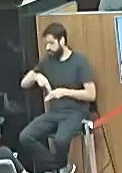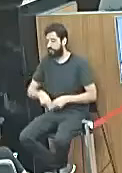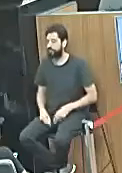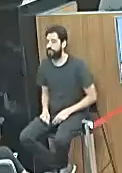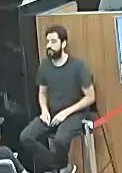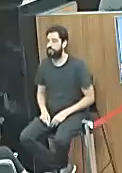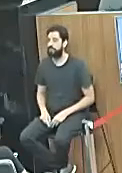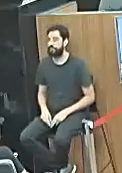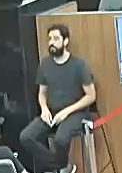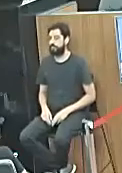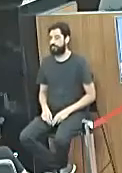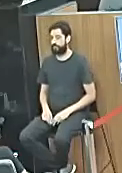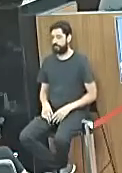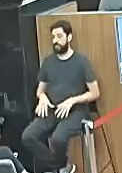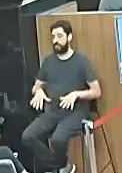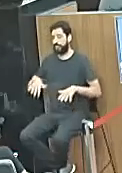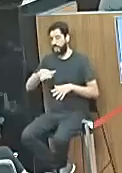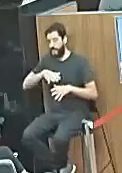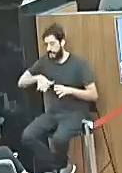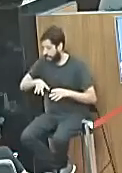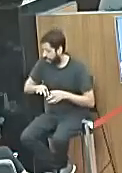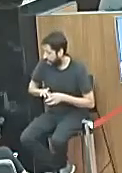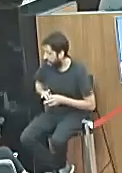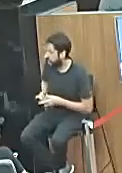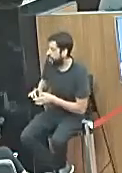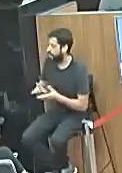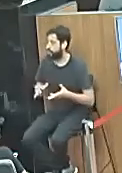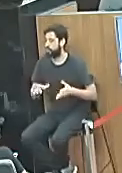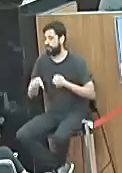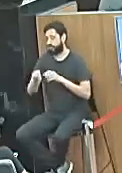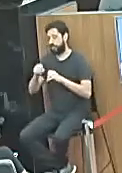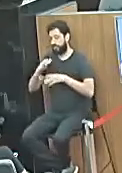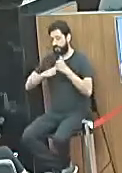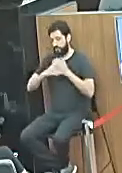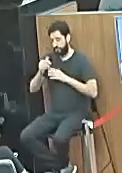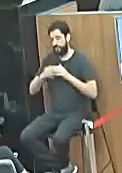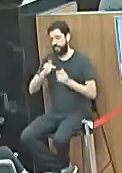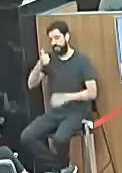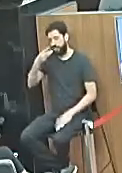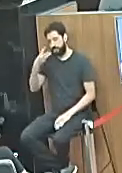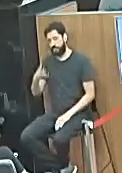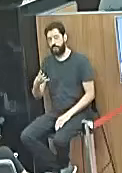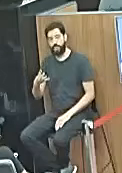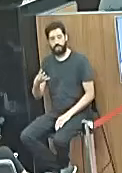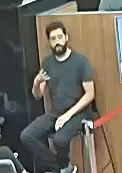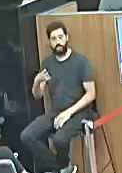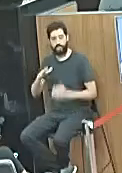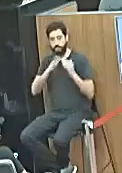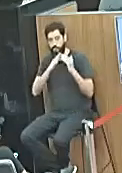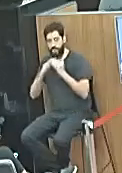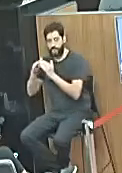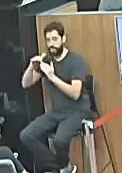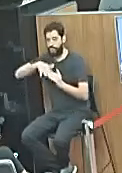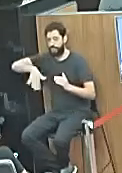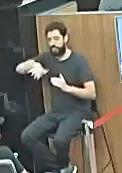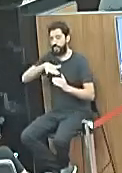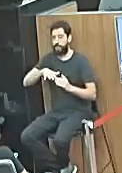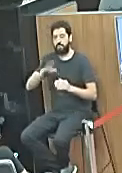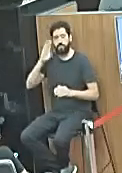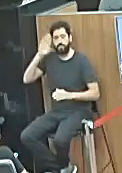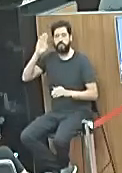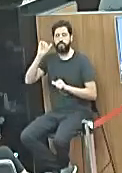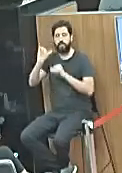desenvolvimento da educação profissional e 134 moradias gerais as principais alterações